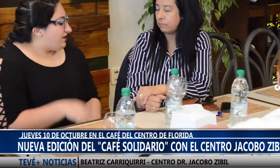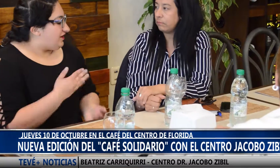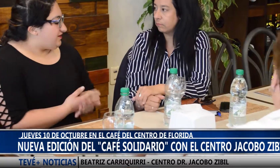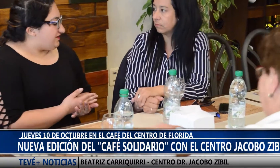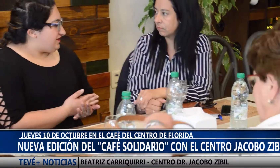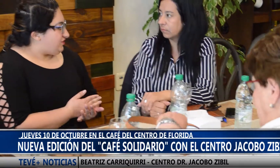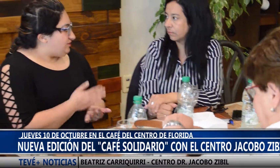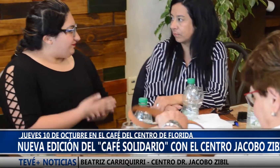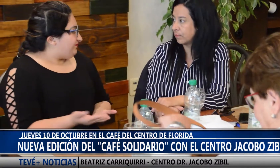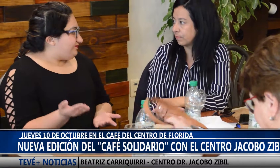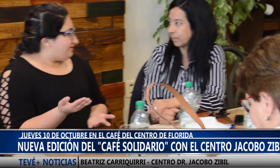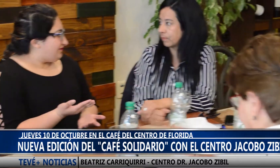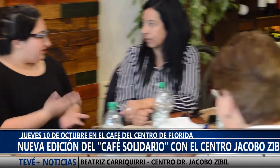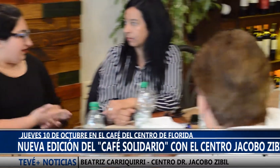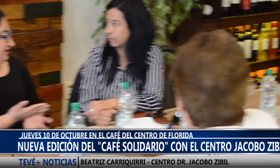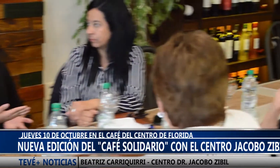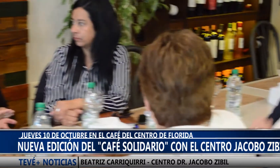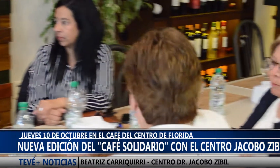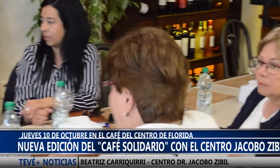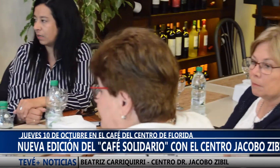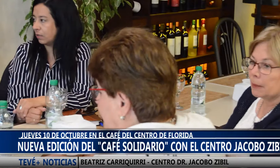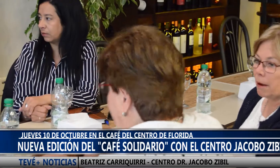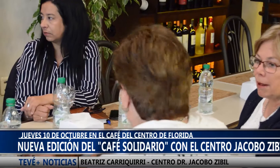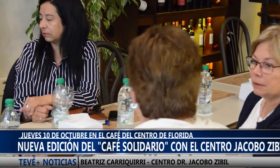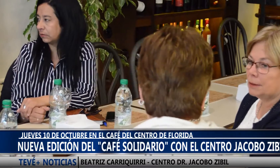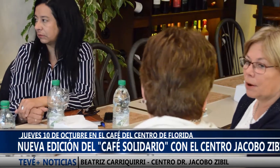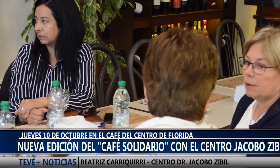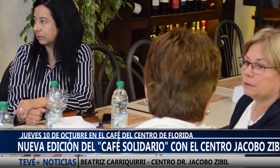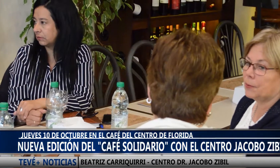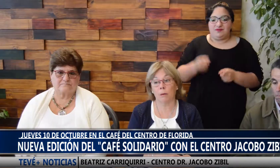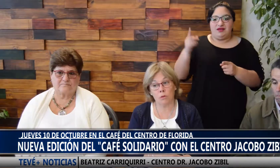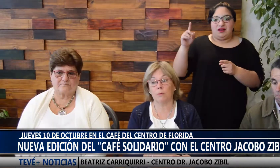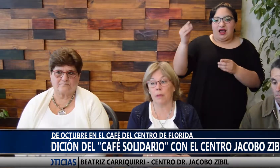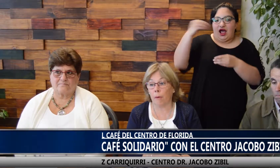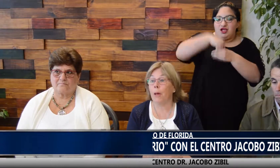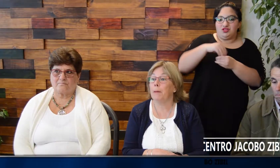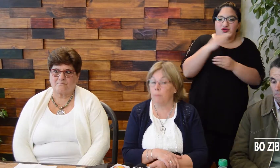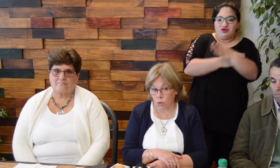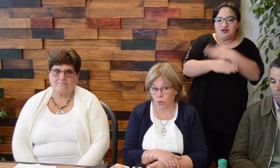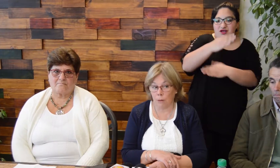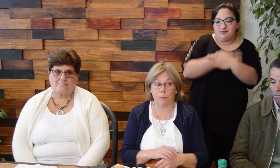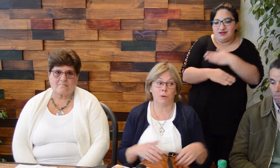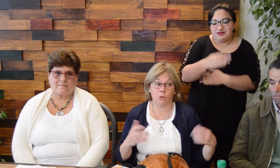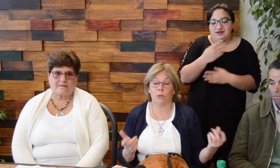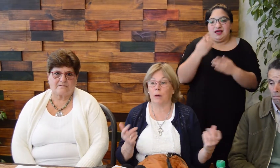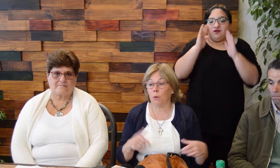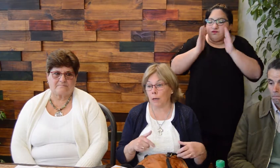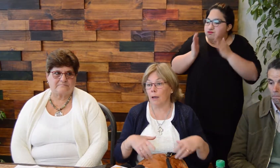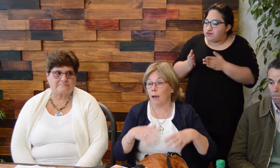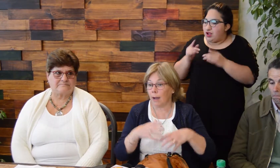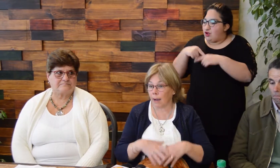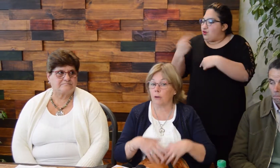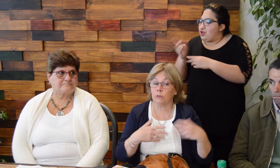montones, porque pensamos que es una parte de los discapacitados que hemos olvidado mucho tiempo. Por suerte